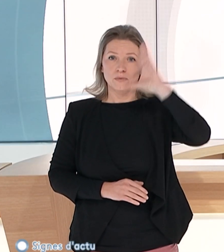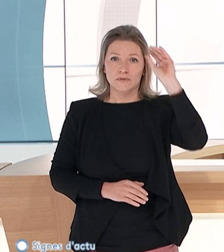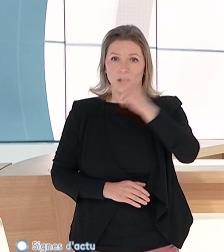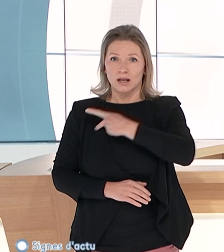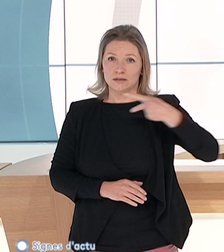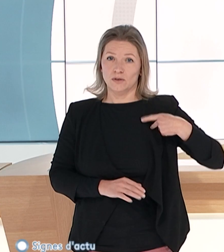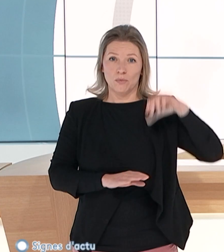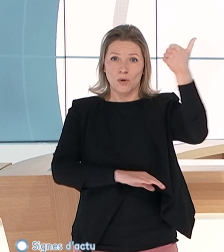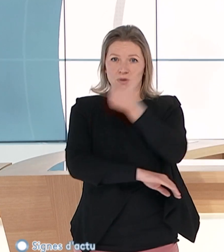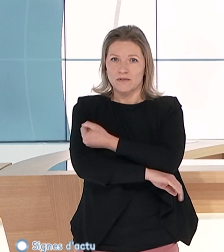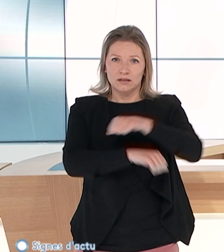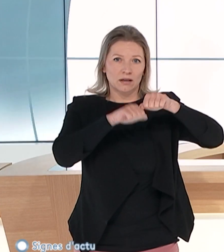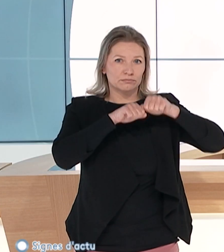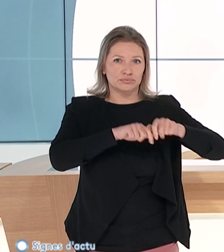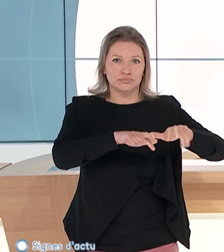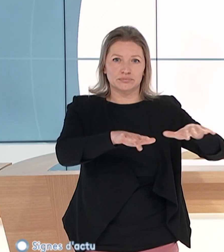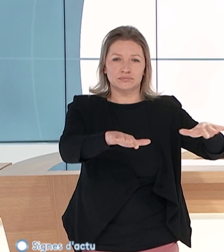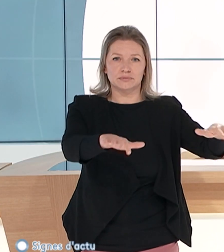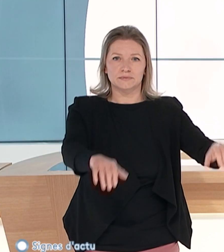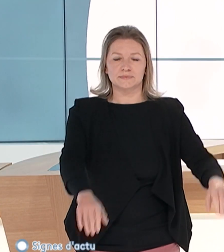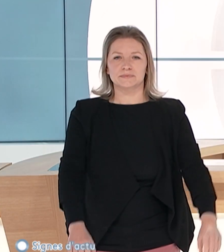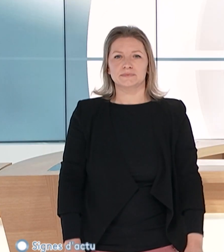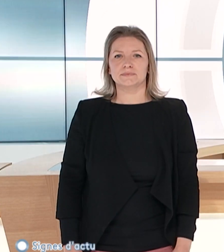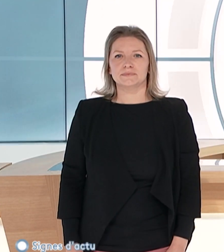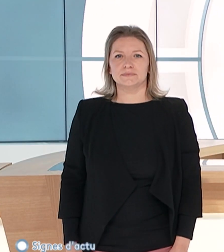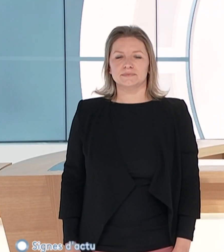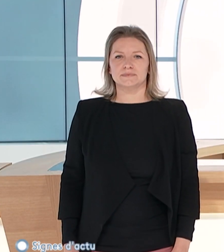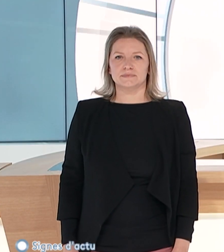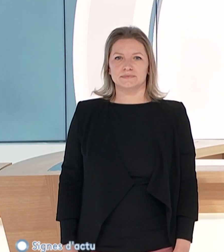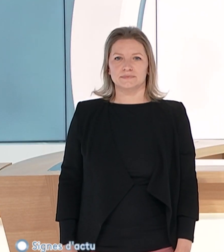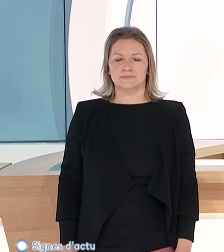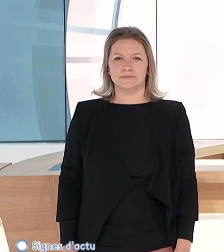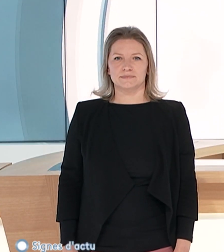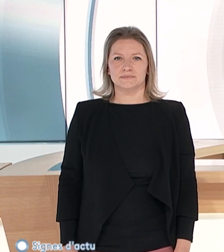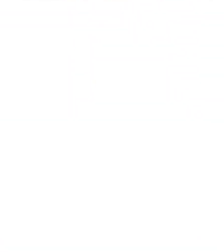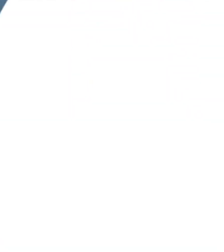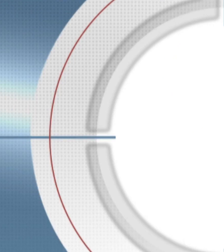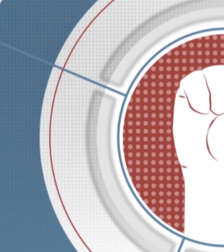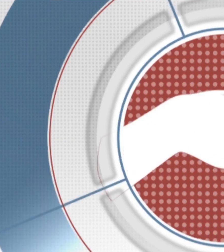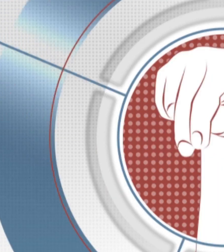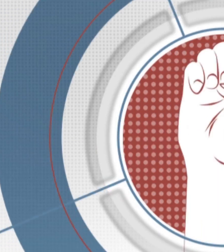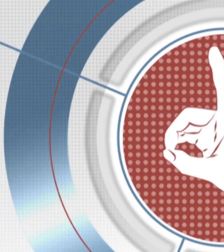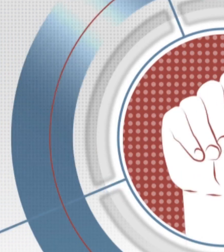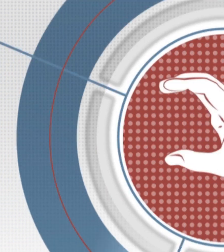la Covid-19. Les premiers vaccinés sont les résidents et le personnel des EHPAD.